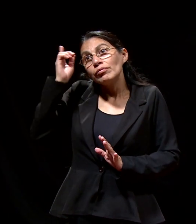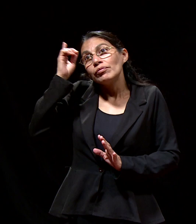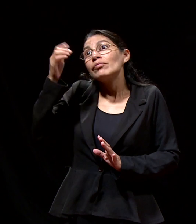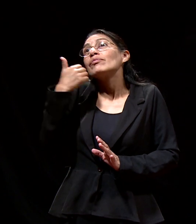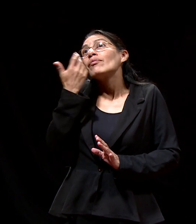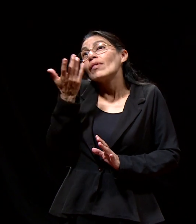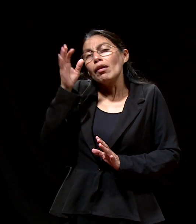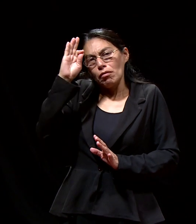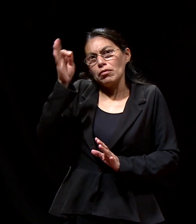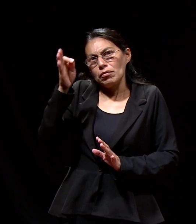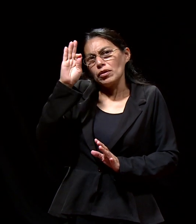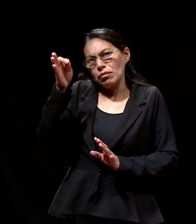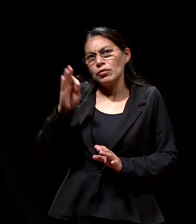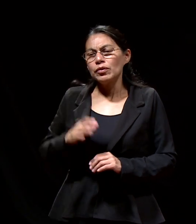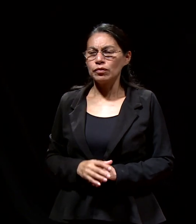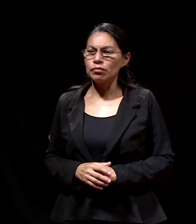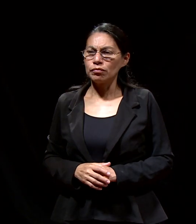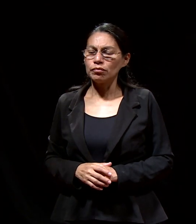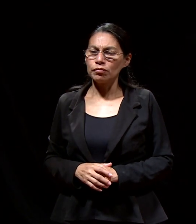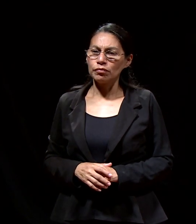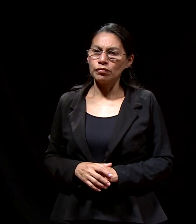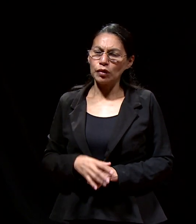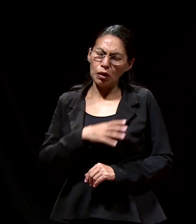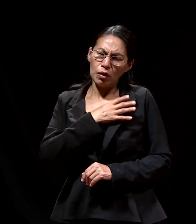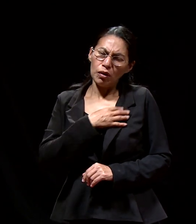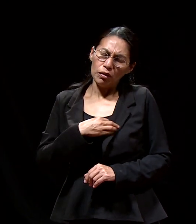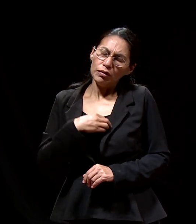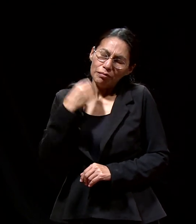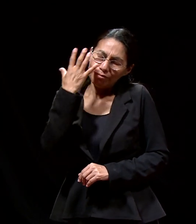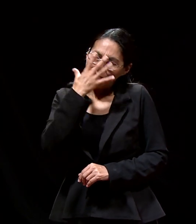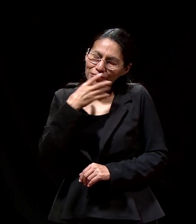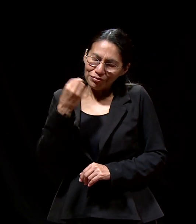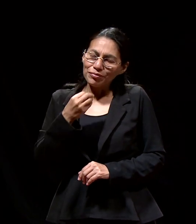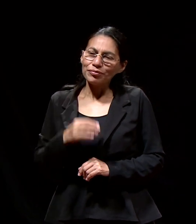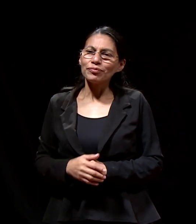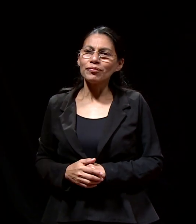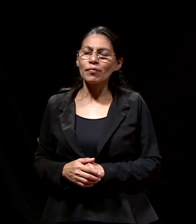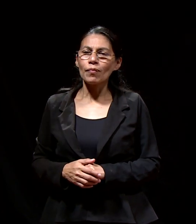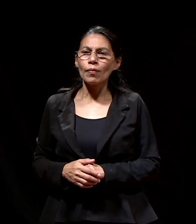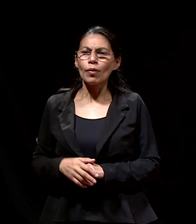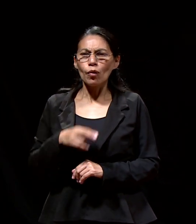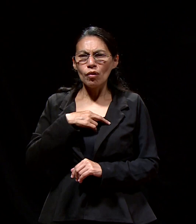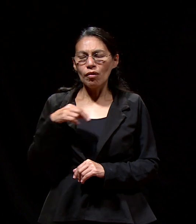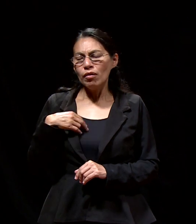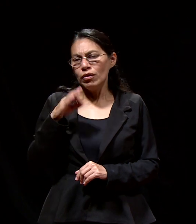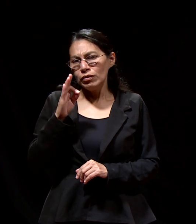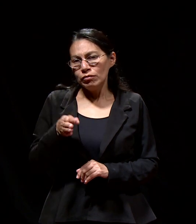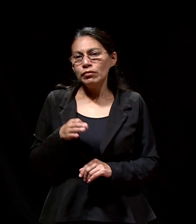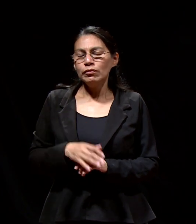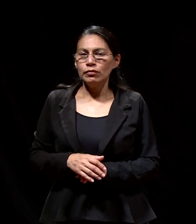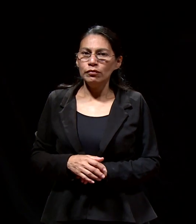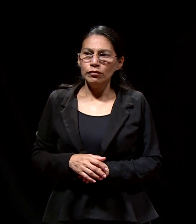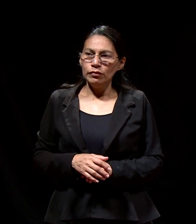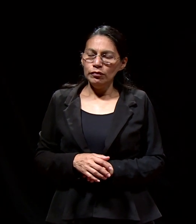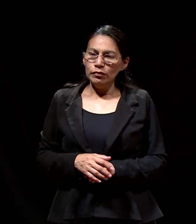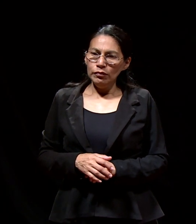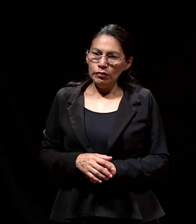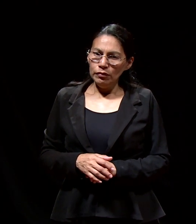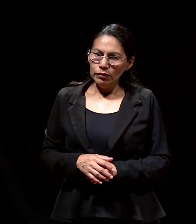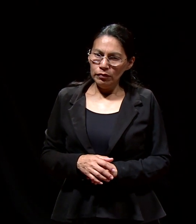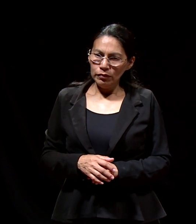aceptamos una vida es lo más precioso un hijo entonces este pues bueno vamos